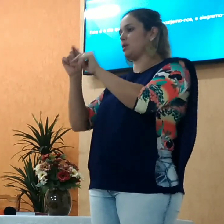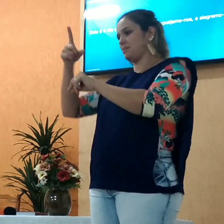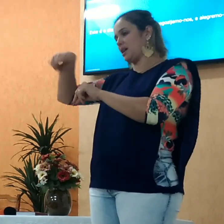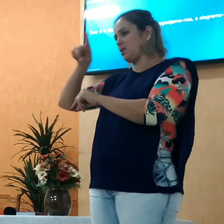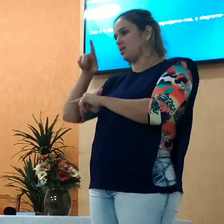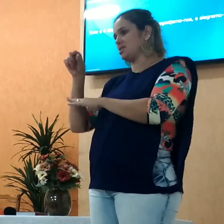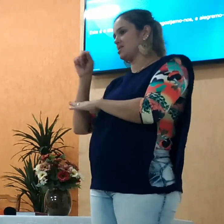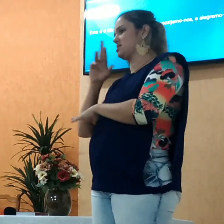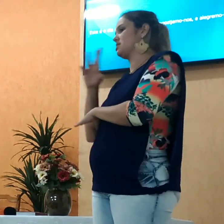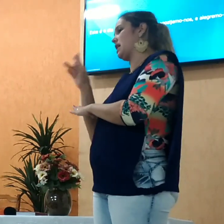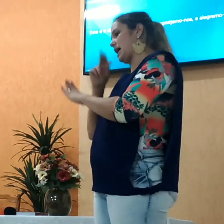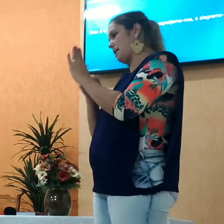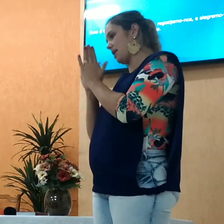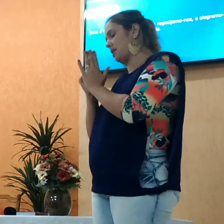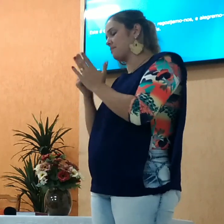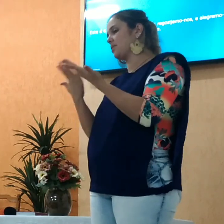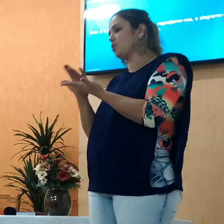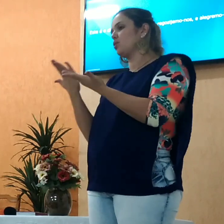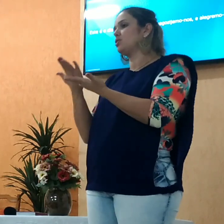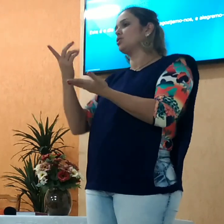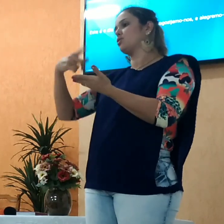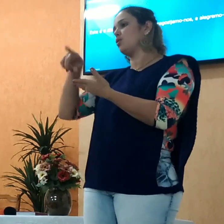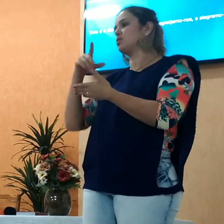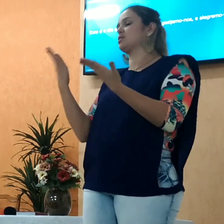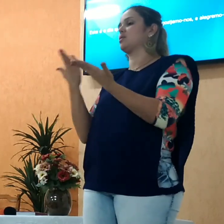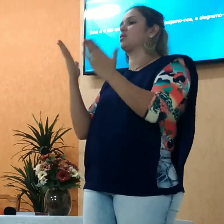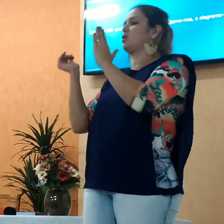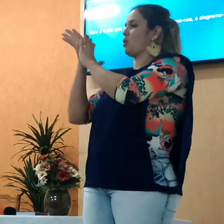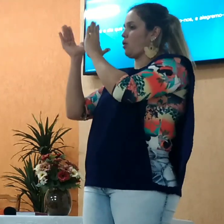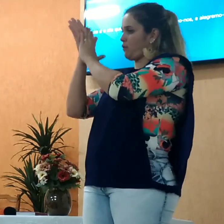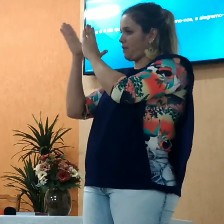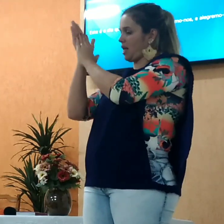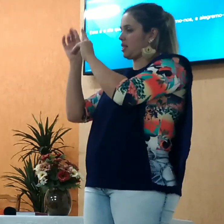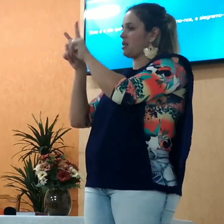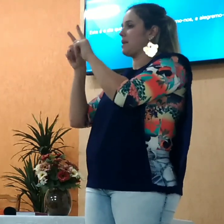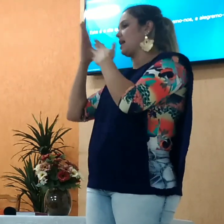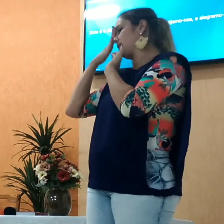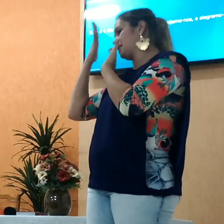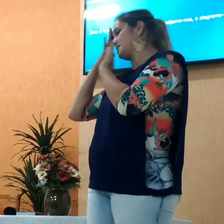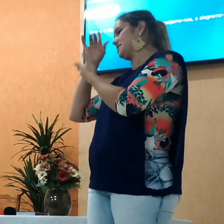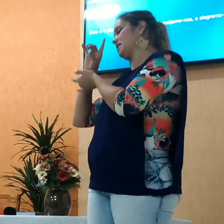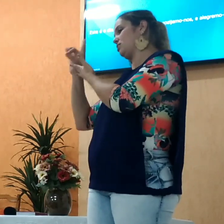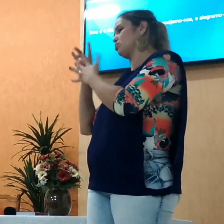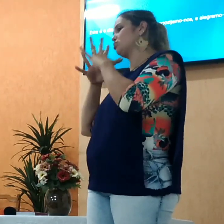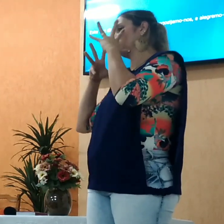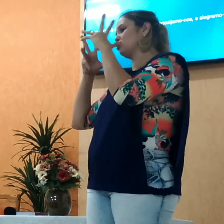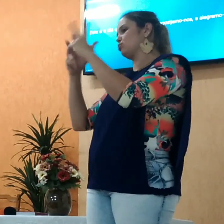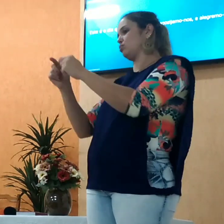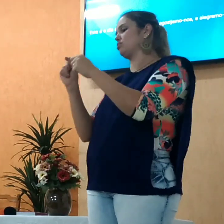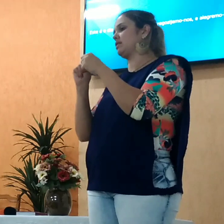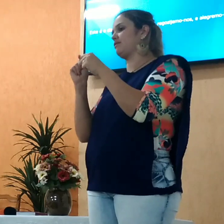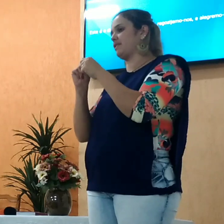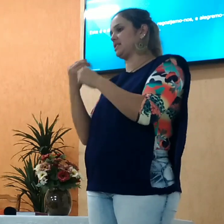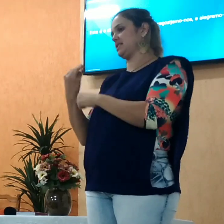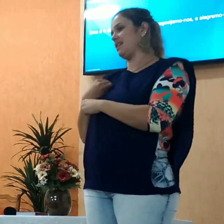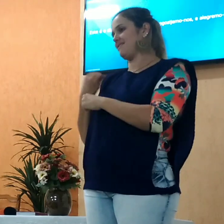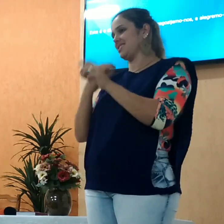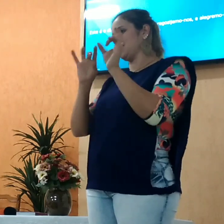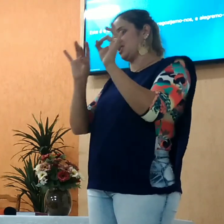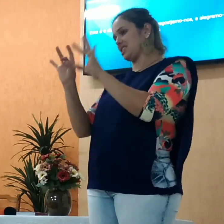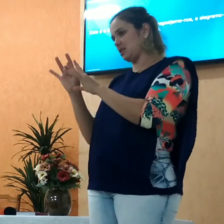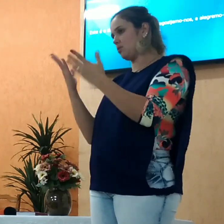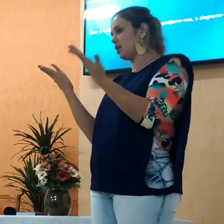dia desta noite, e vocês louvar e glorificar a Deus por tudo quanto Deus tem feito na vossa vida.